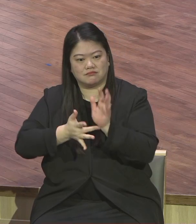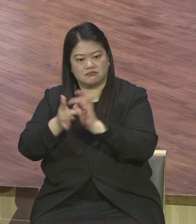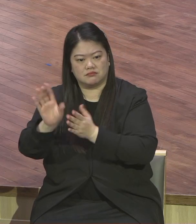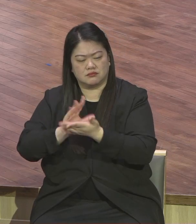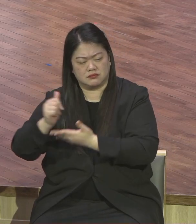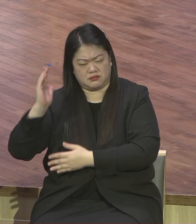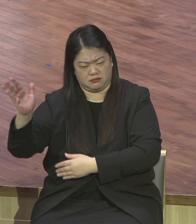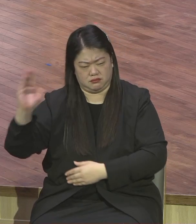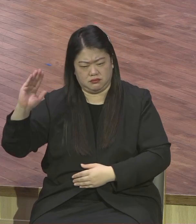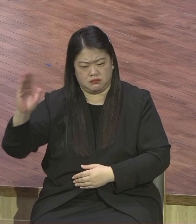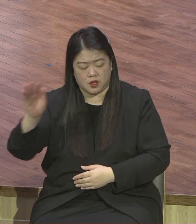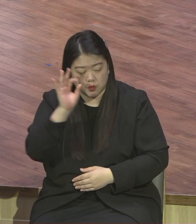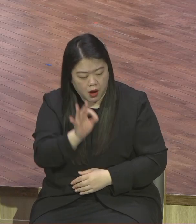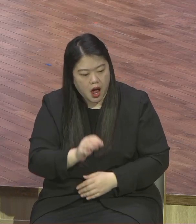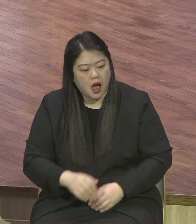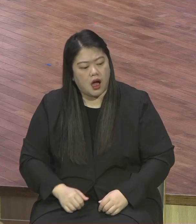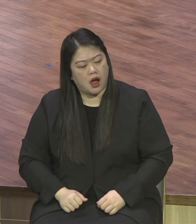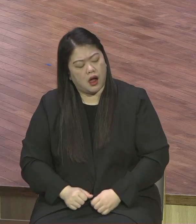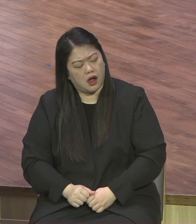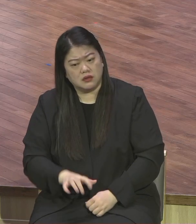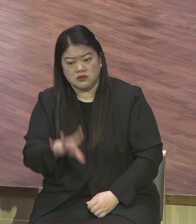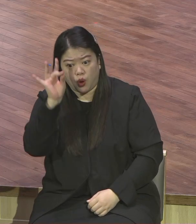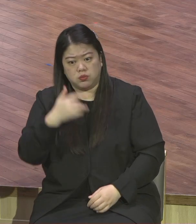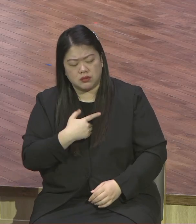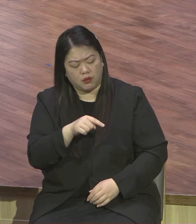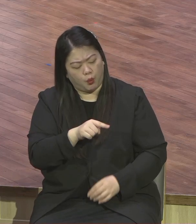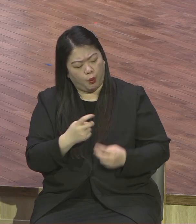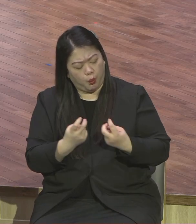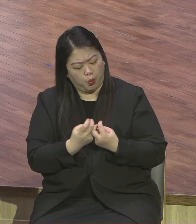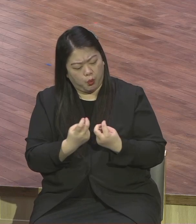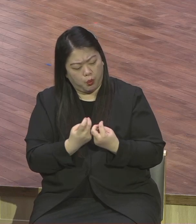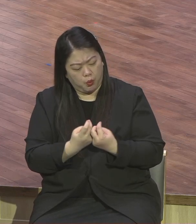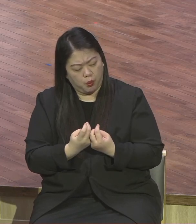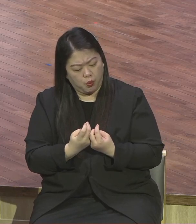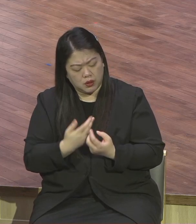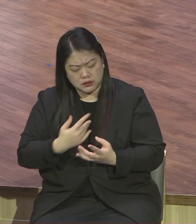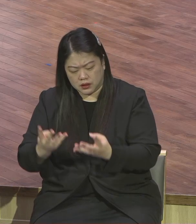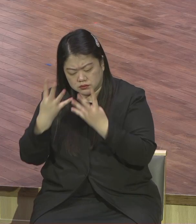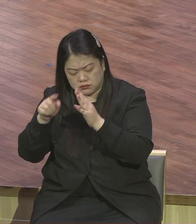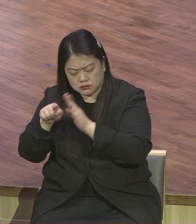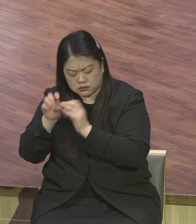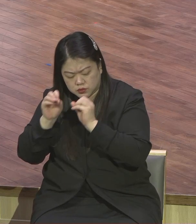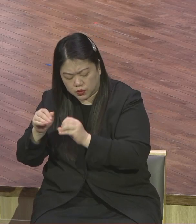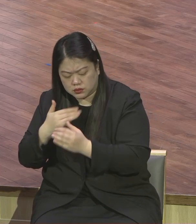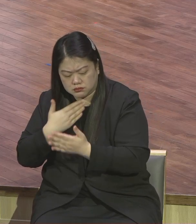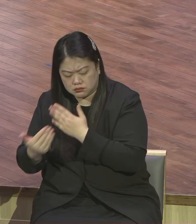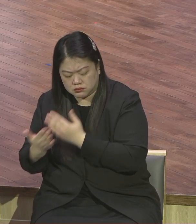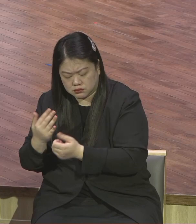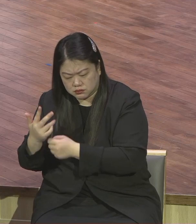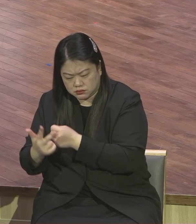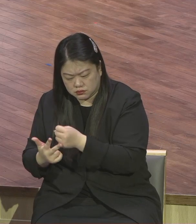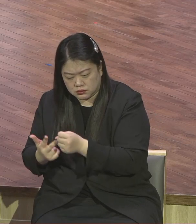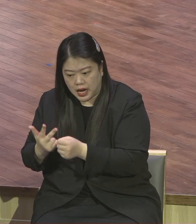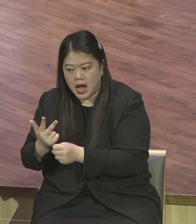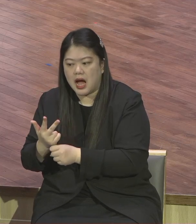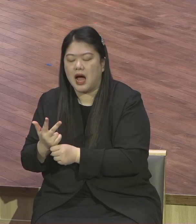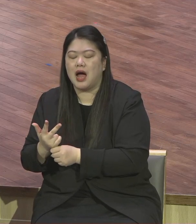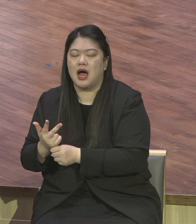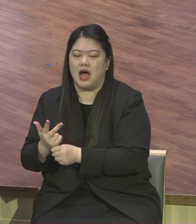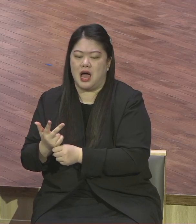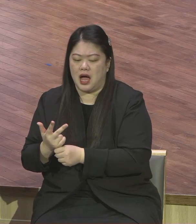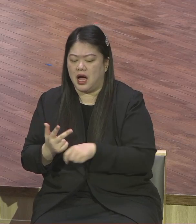없는 거예요. 초대교회가 이런 영적 체험하고